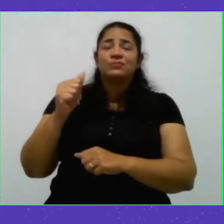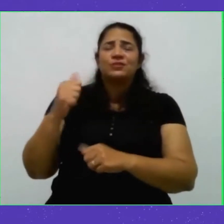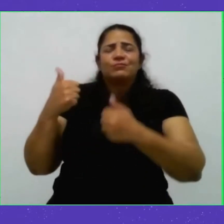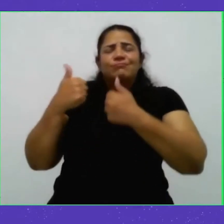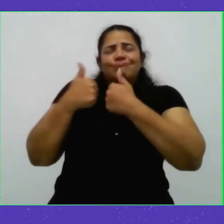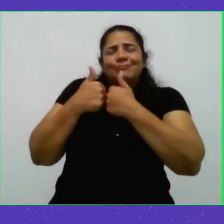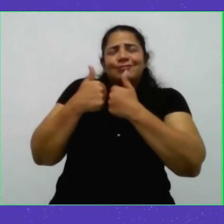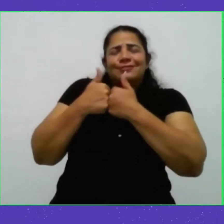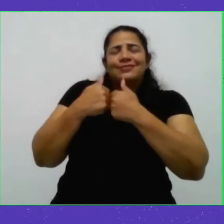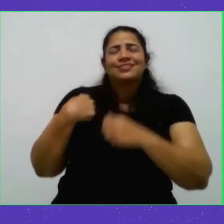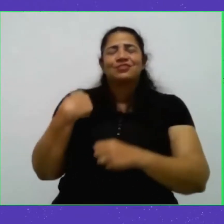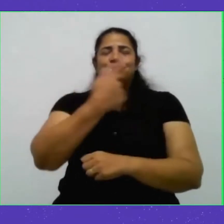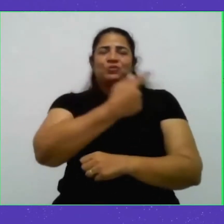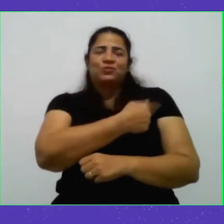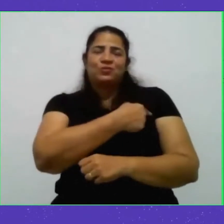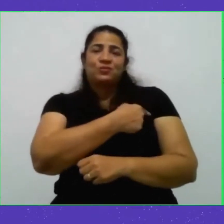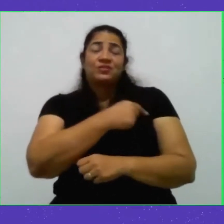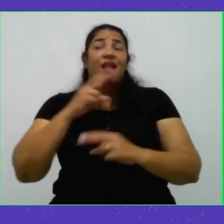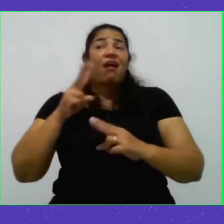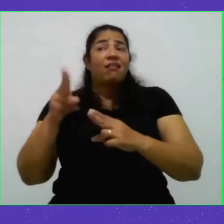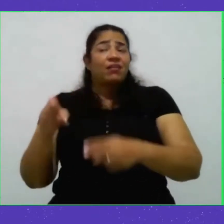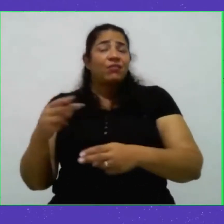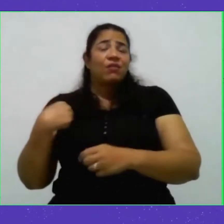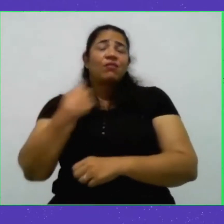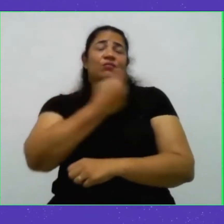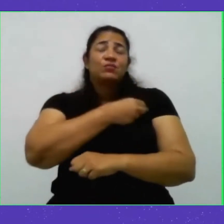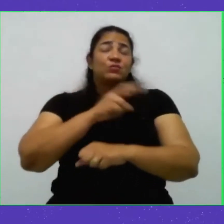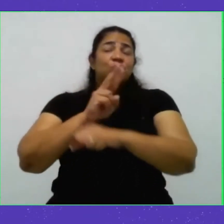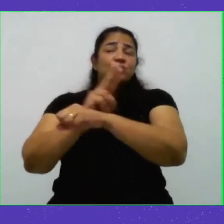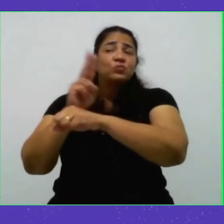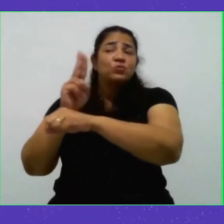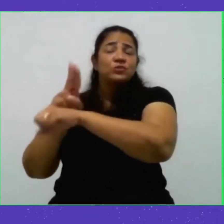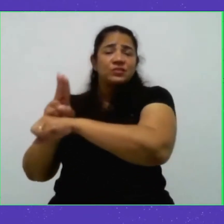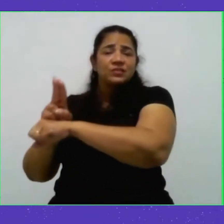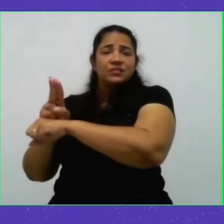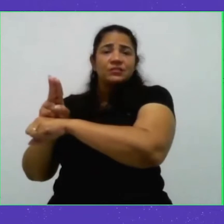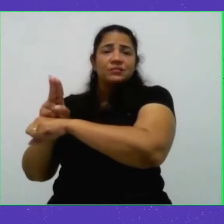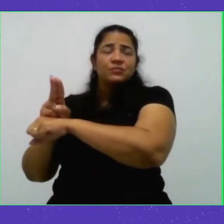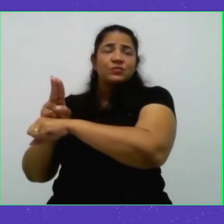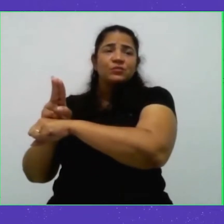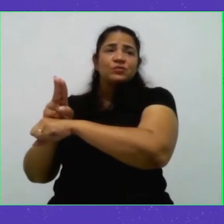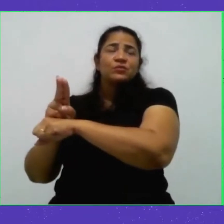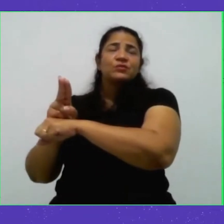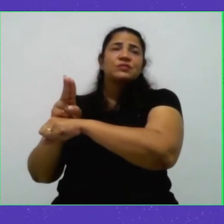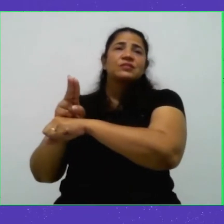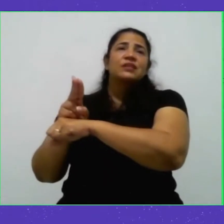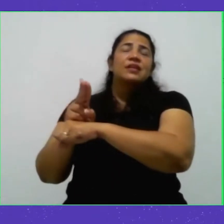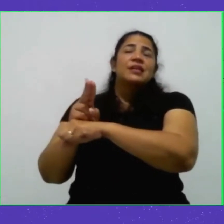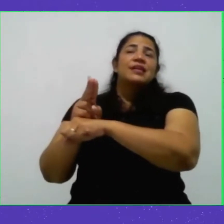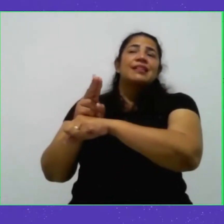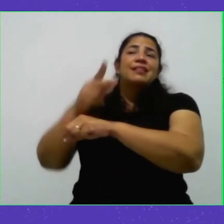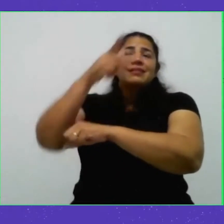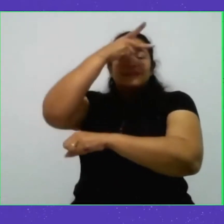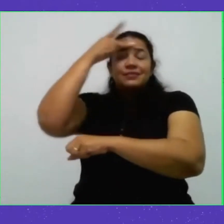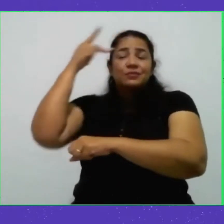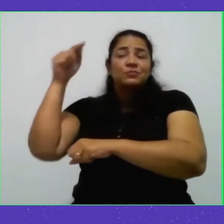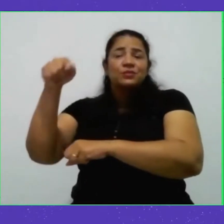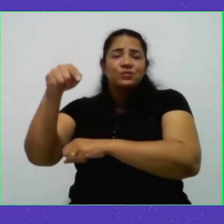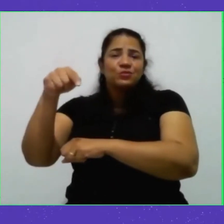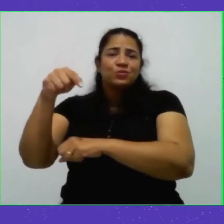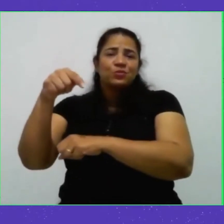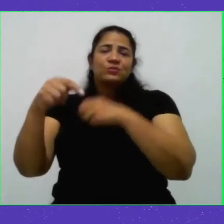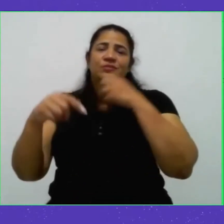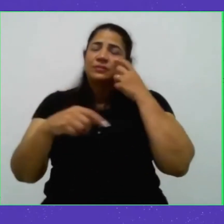Eu não sei se você já percebeu isso. Quando a pessoa que nós estamos apacentando, né, nós ajudamos